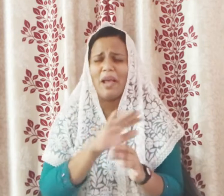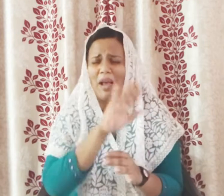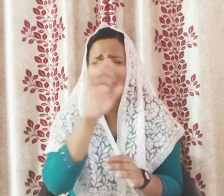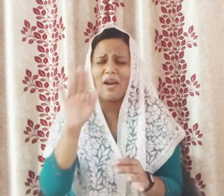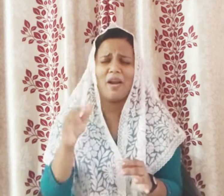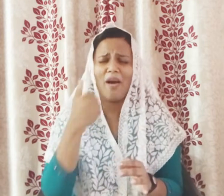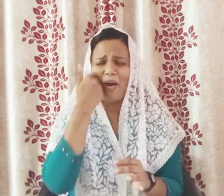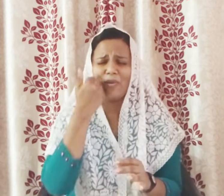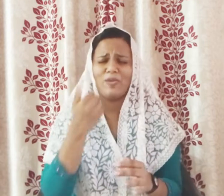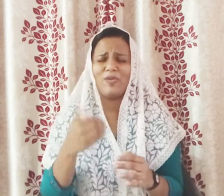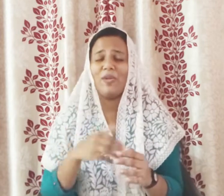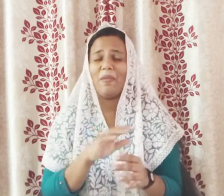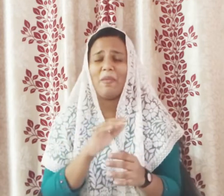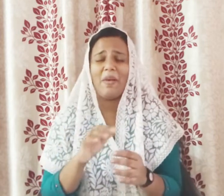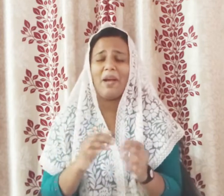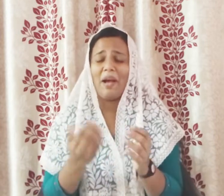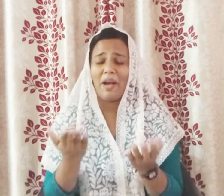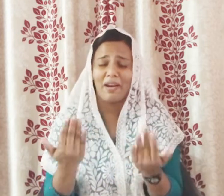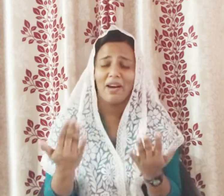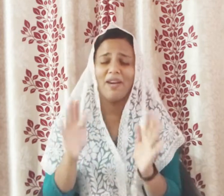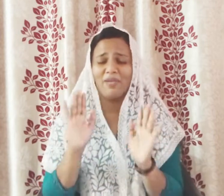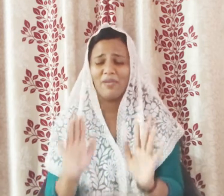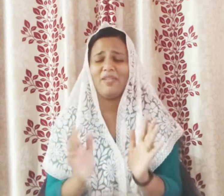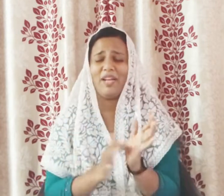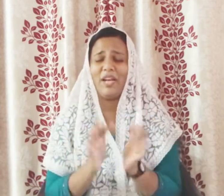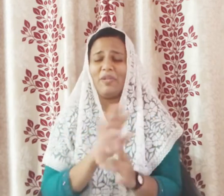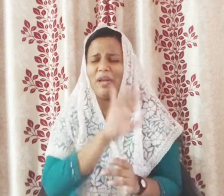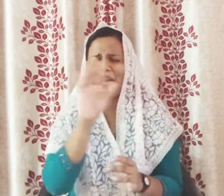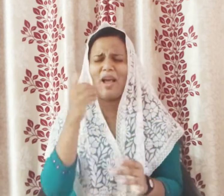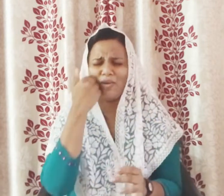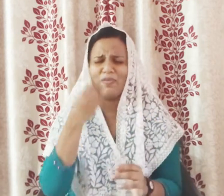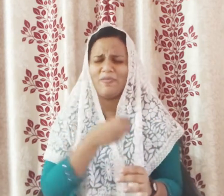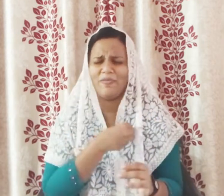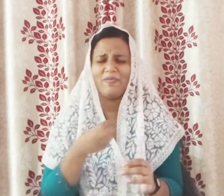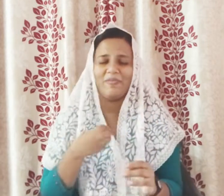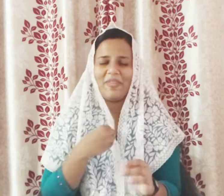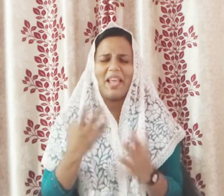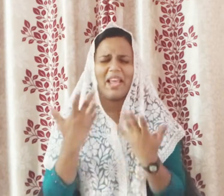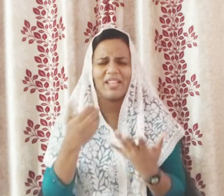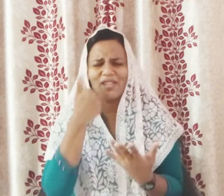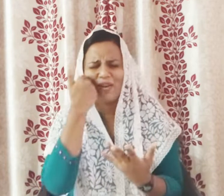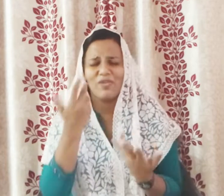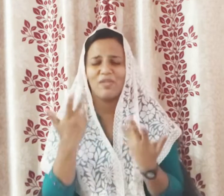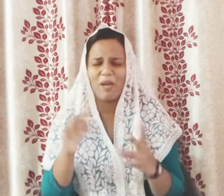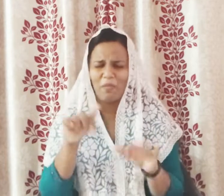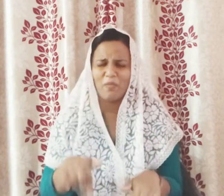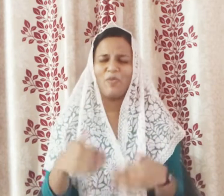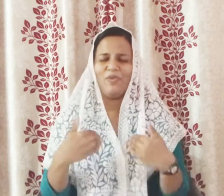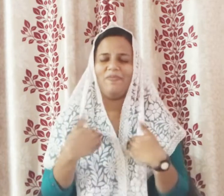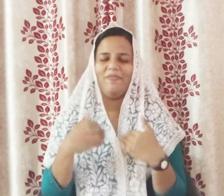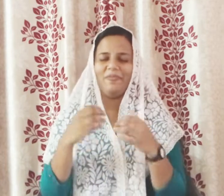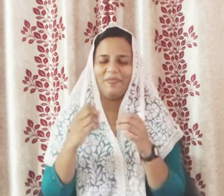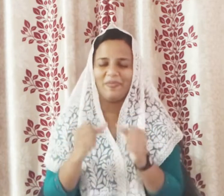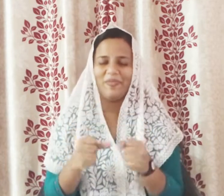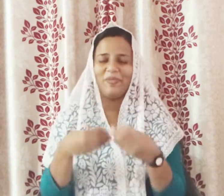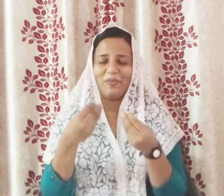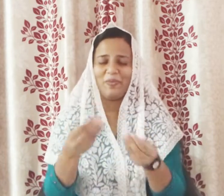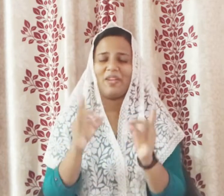രോഗമില്ല. അങ്ങ് സകല രോഗങ്ങൾക്കും വൈദ്യനാണ്. ആമേൻ. യേശുവിൻ്റെ നാമത്തിൽ ഏത് രോഗമാണെങ്കിലും ഇപ്പോൾ അത് സൗഖ്യമാകട്ടെ. ആമേൻ. ഹല്ലേലൂയ.